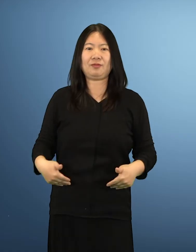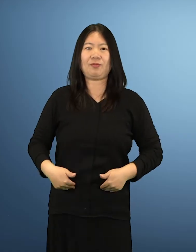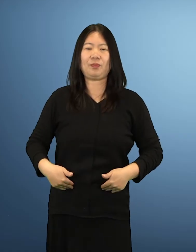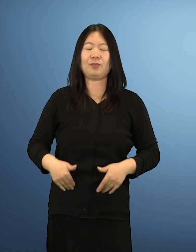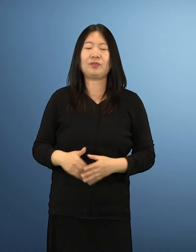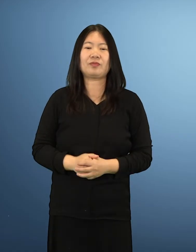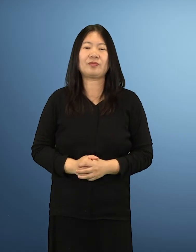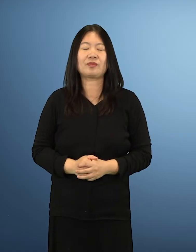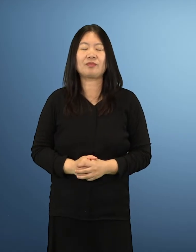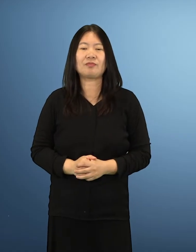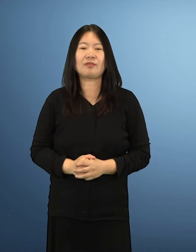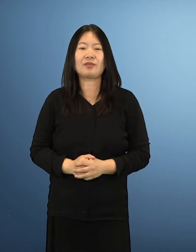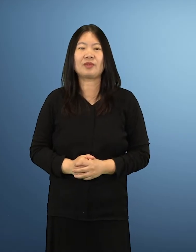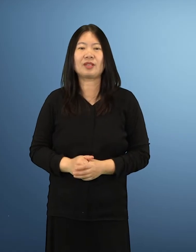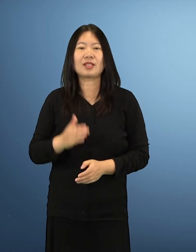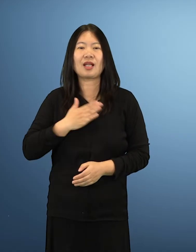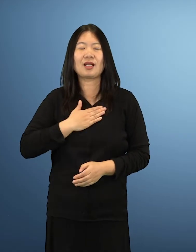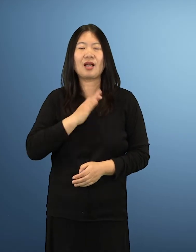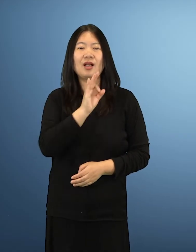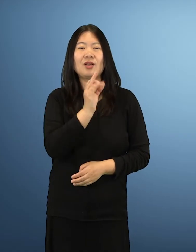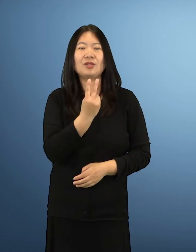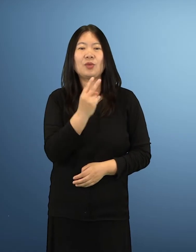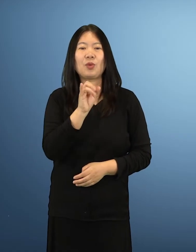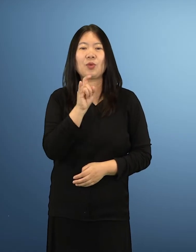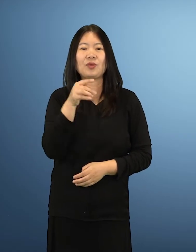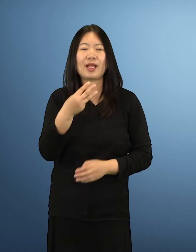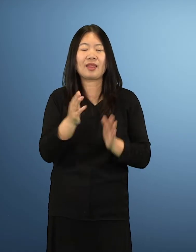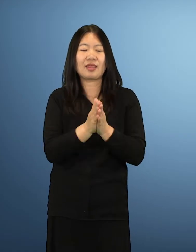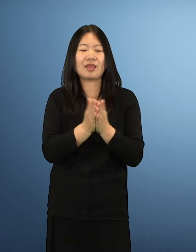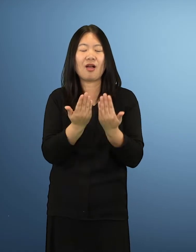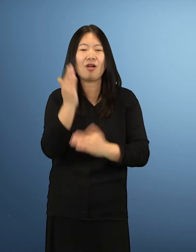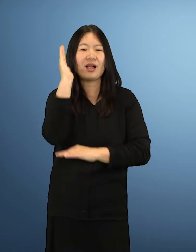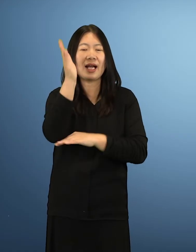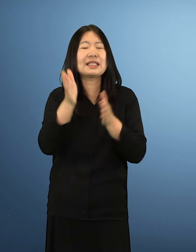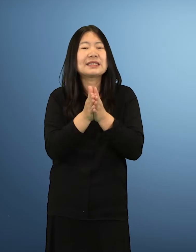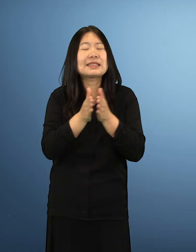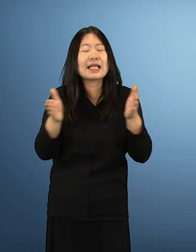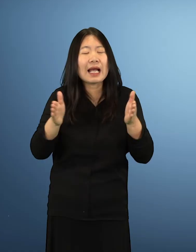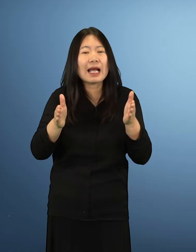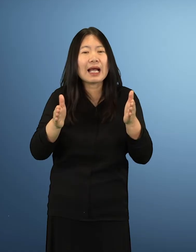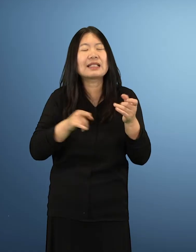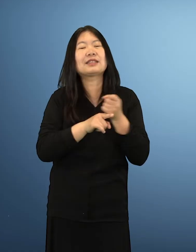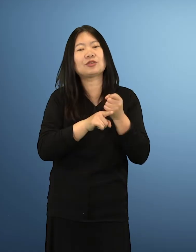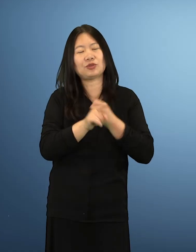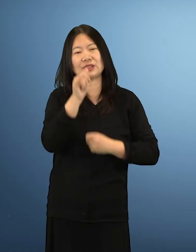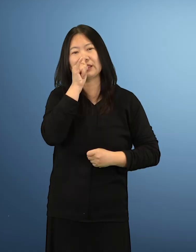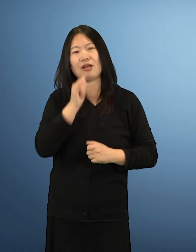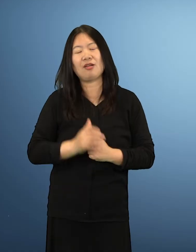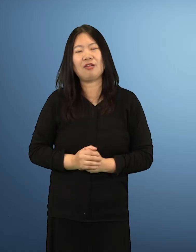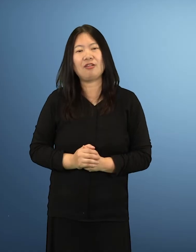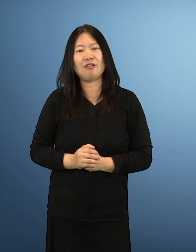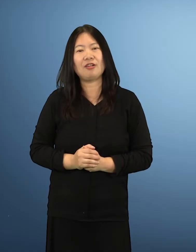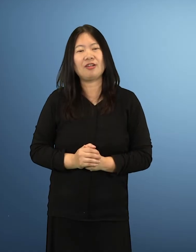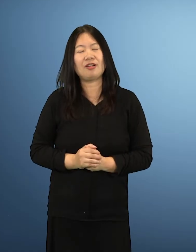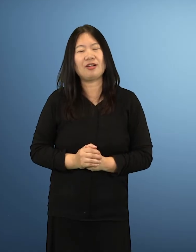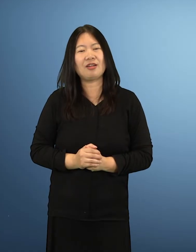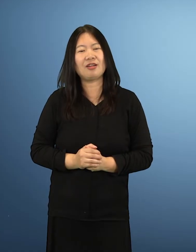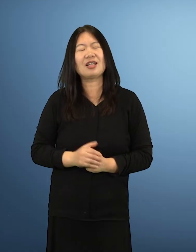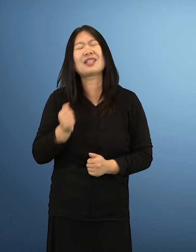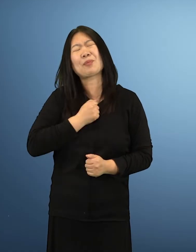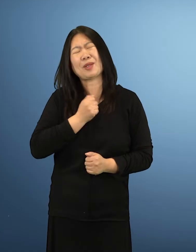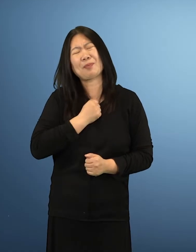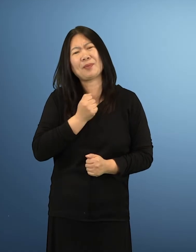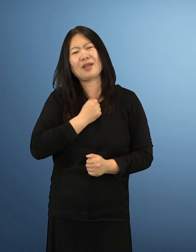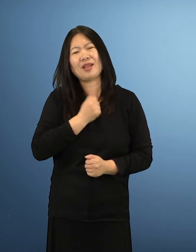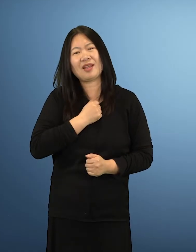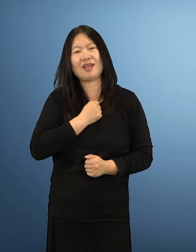오늘부터 이 요엘서 강해를 시작하게 된 나름 좀 이유가 있습니다. 너무